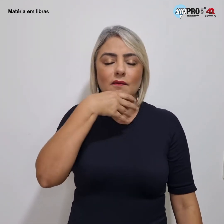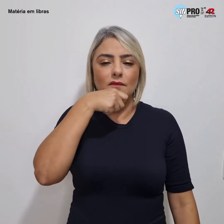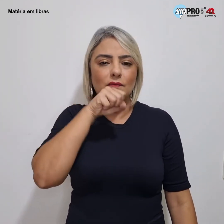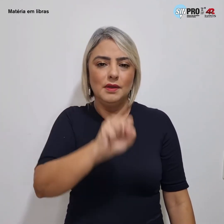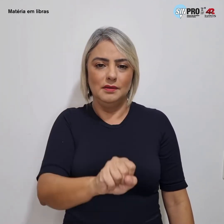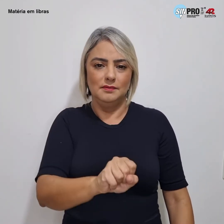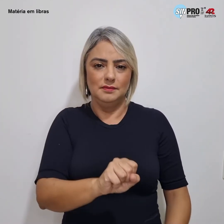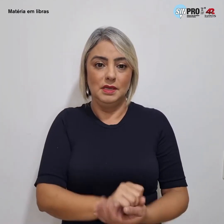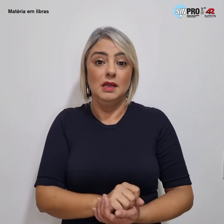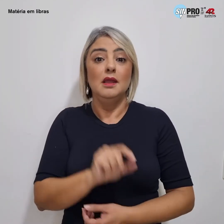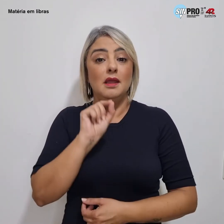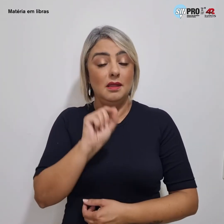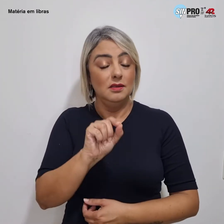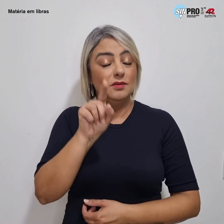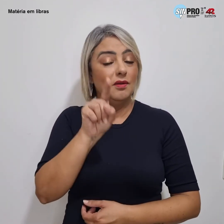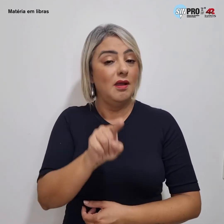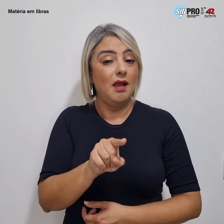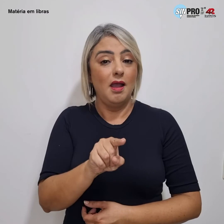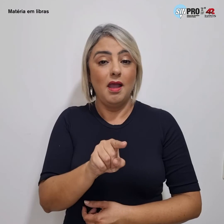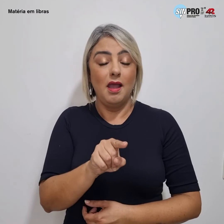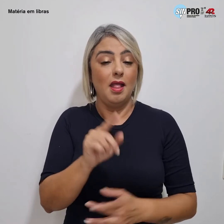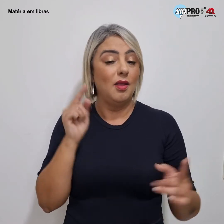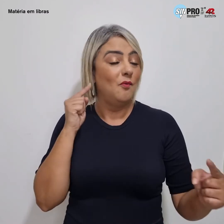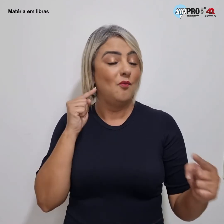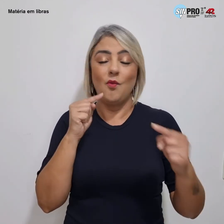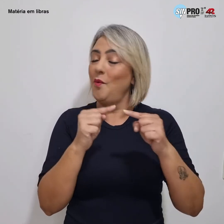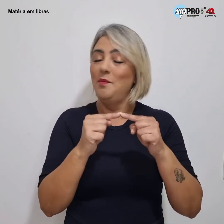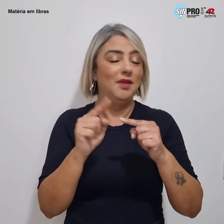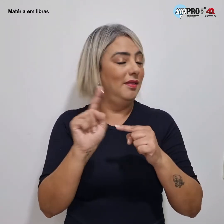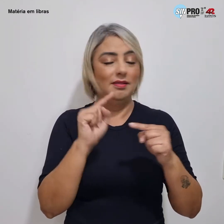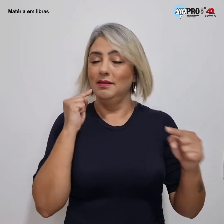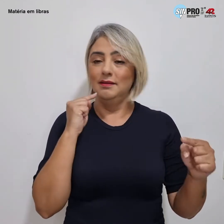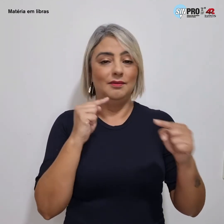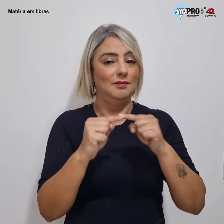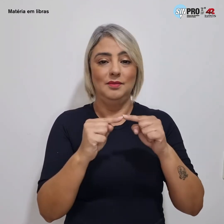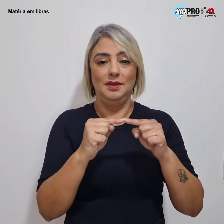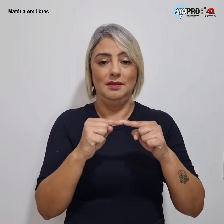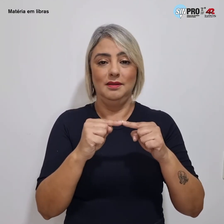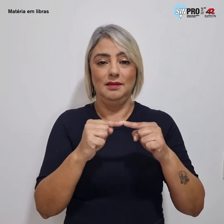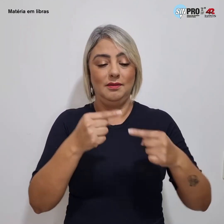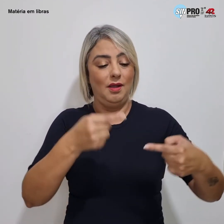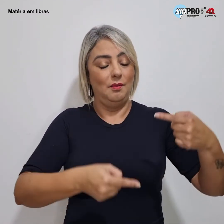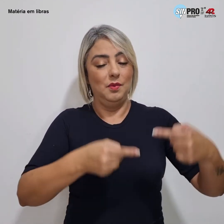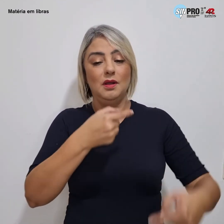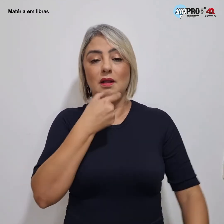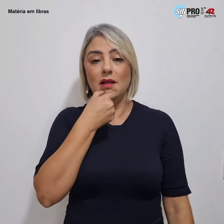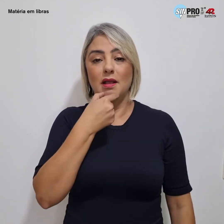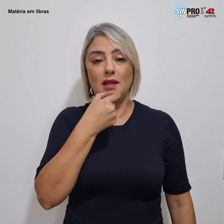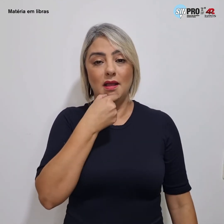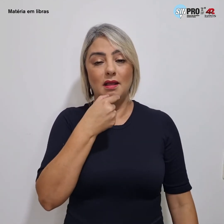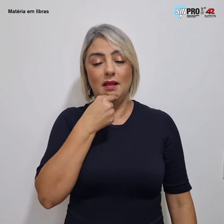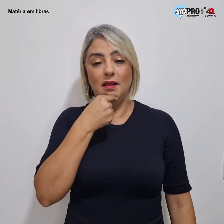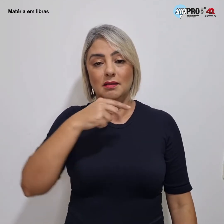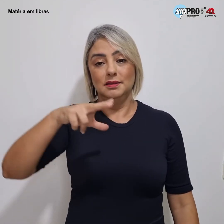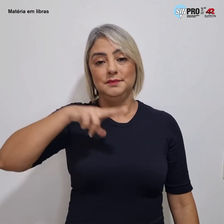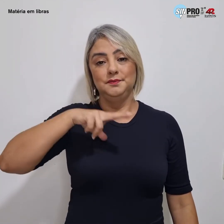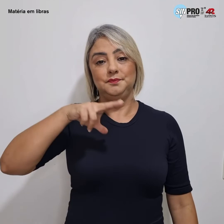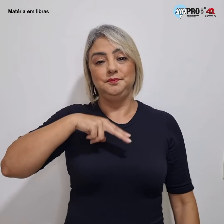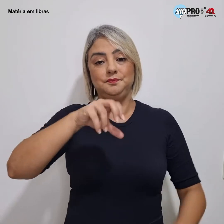filosofia freiriana. E isso é incompatível com a política neoliberal de